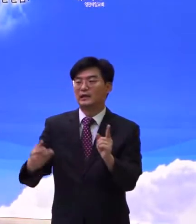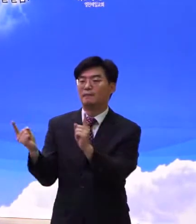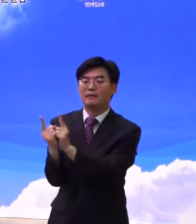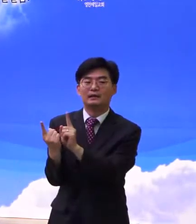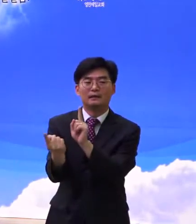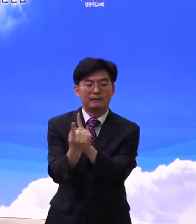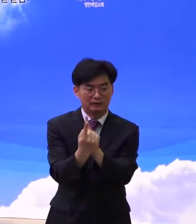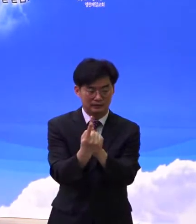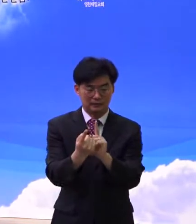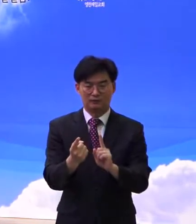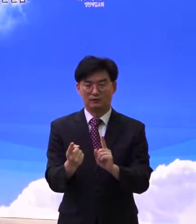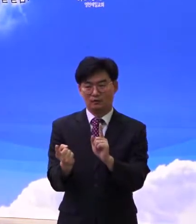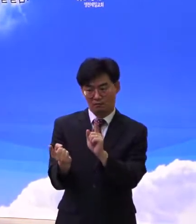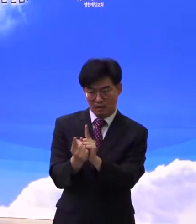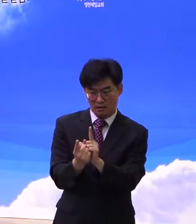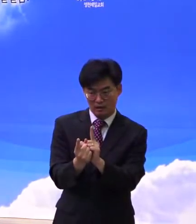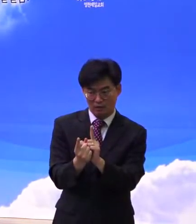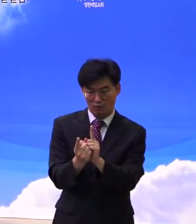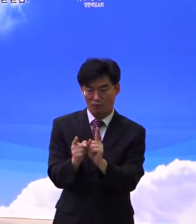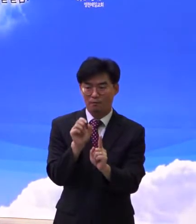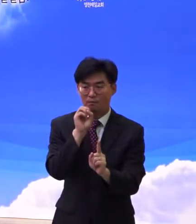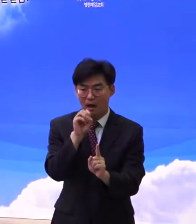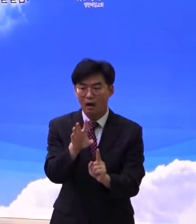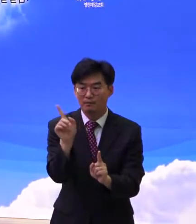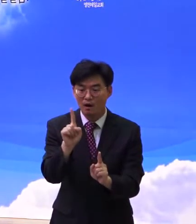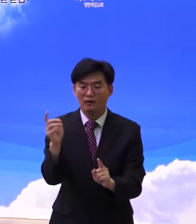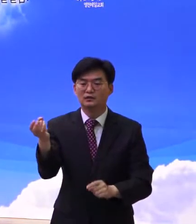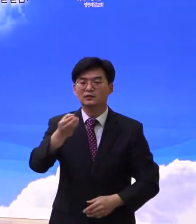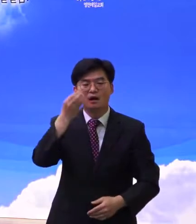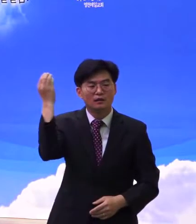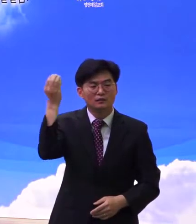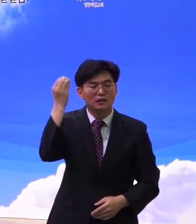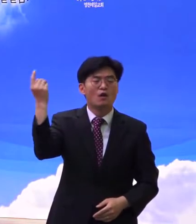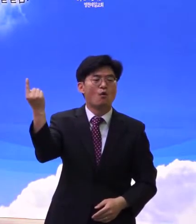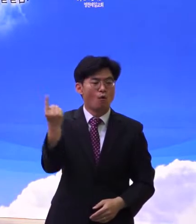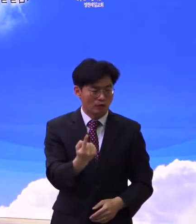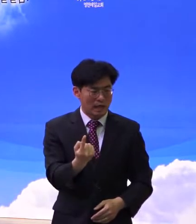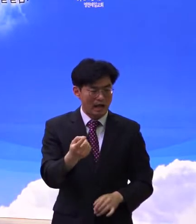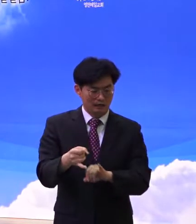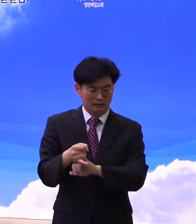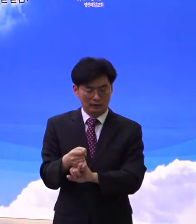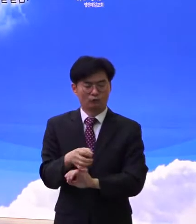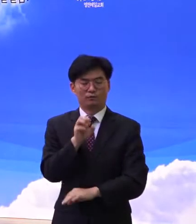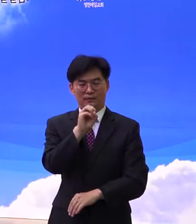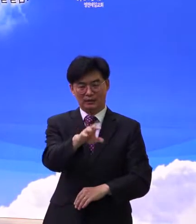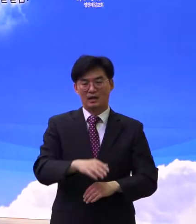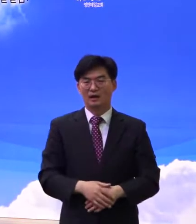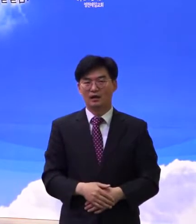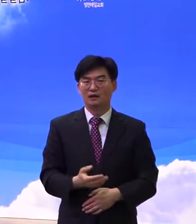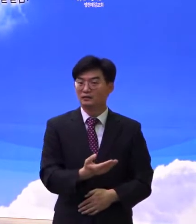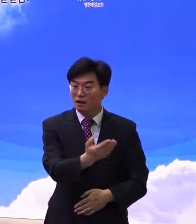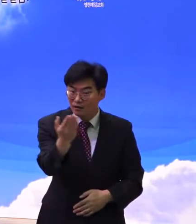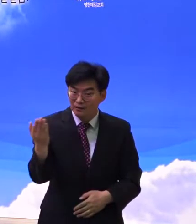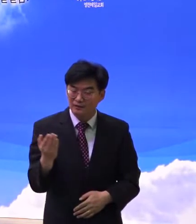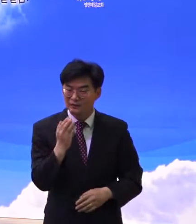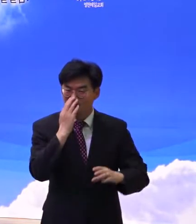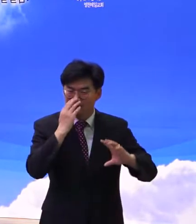제자들을 만나서 성령이 오실 것이라고 하는 약속을 주셨습니다. 그리고 말씀하신 것이, 너희는 예루살렘을